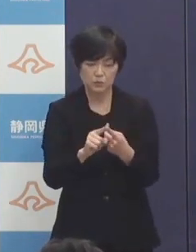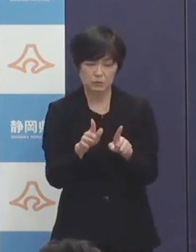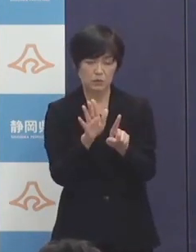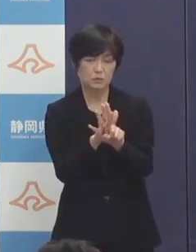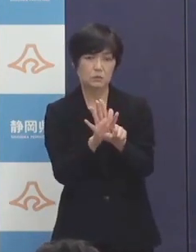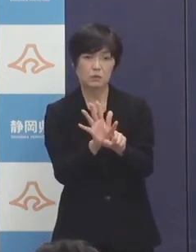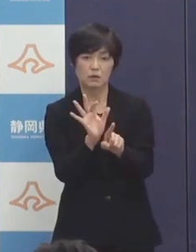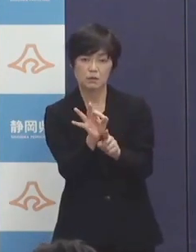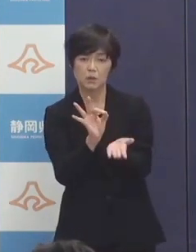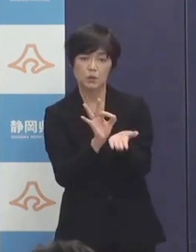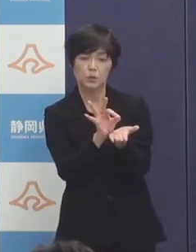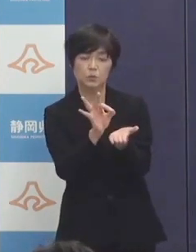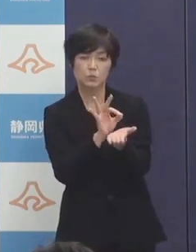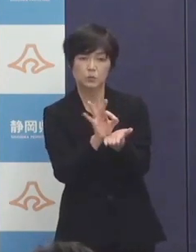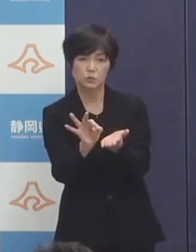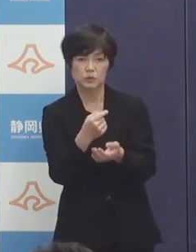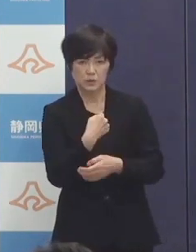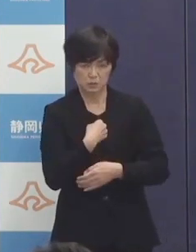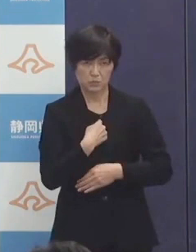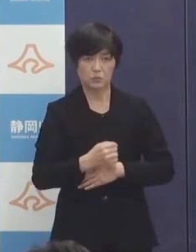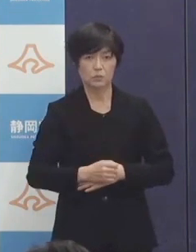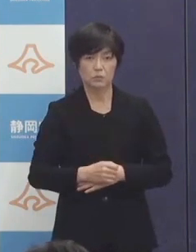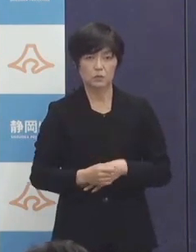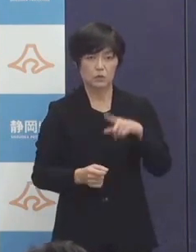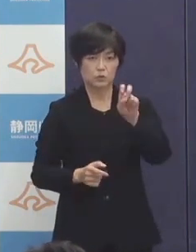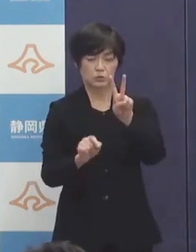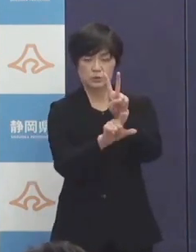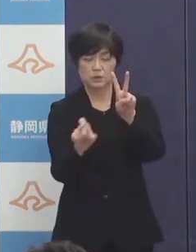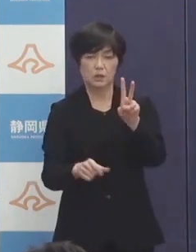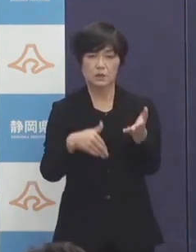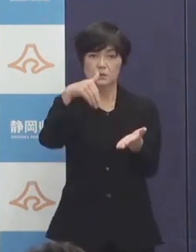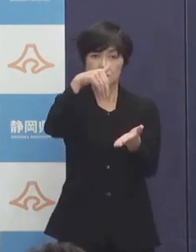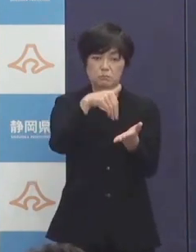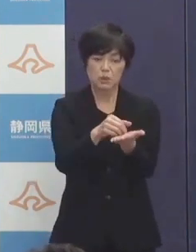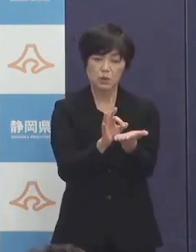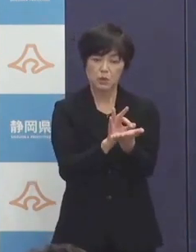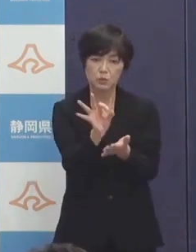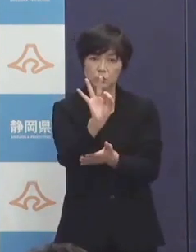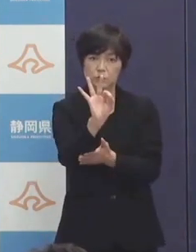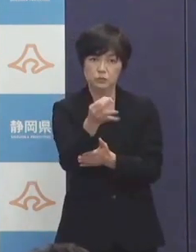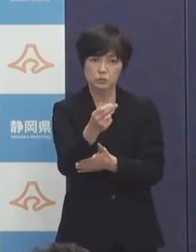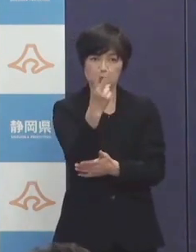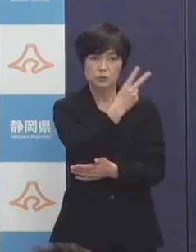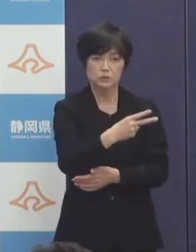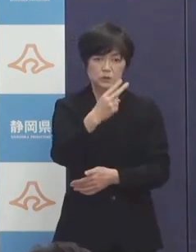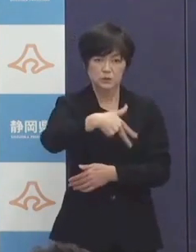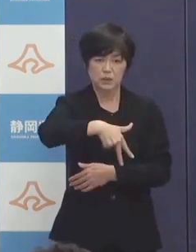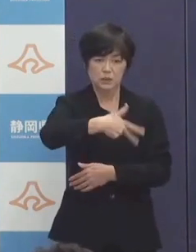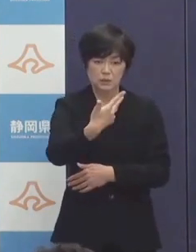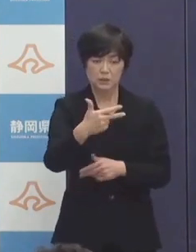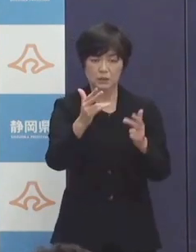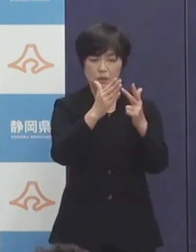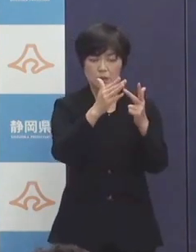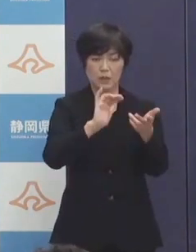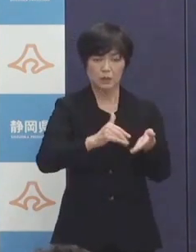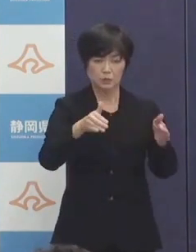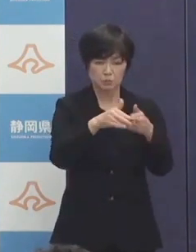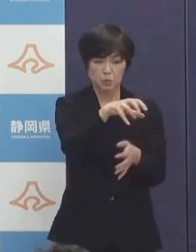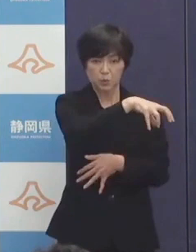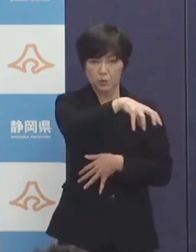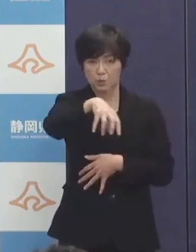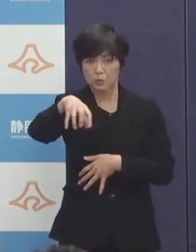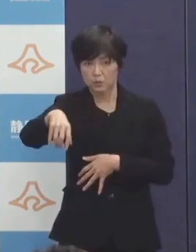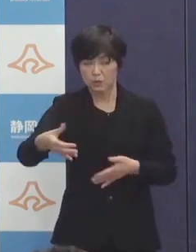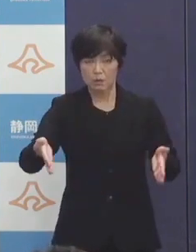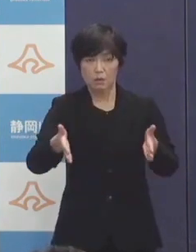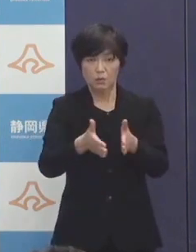を給付しております。12月までの給付額は約2700施設に対しまして、合